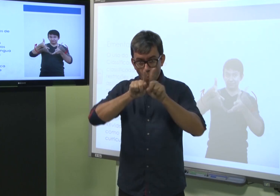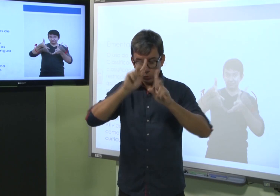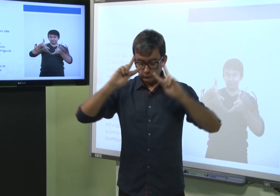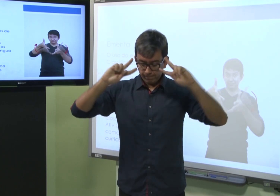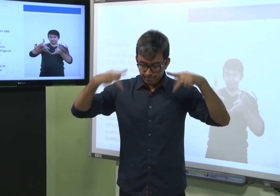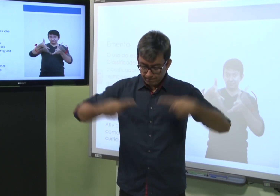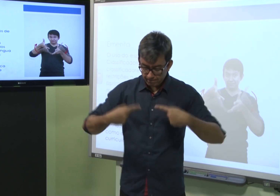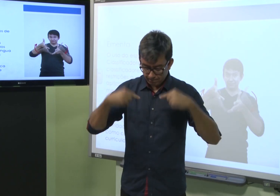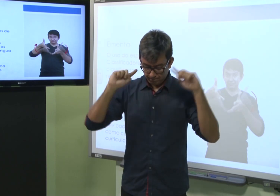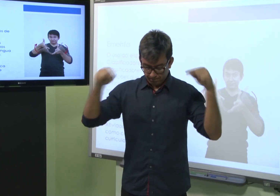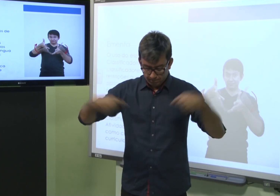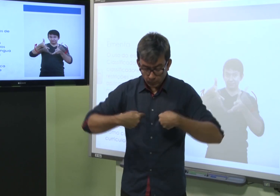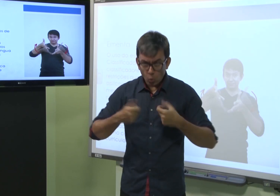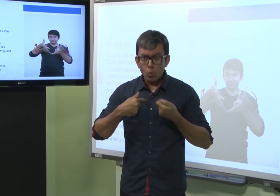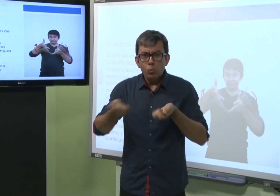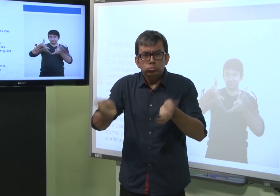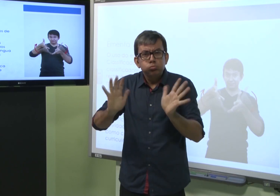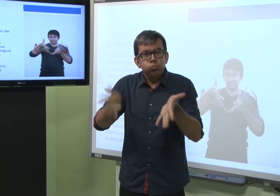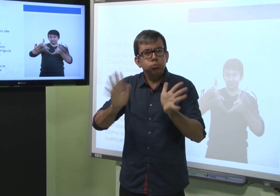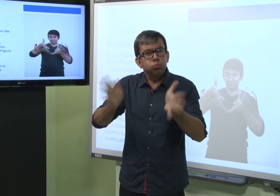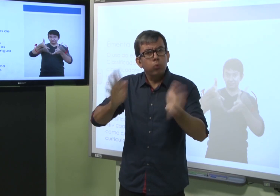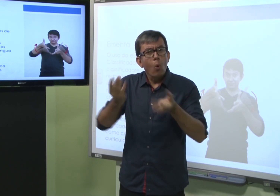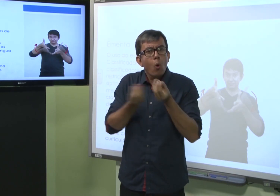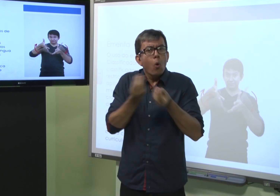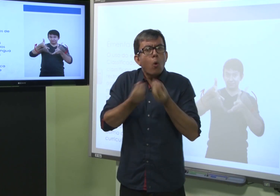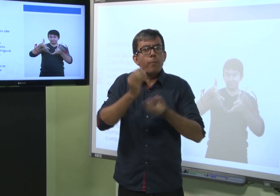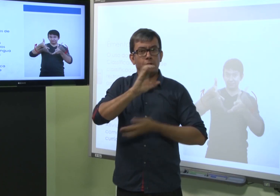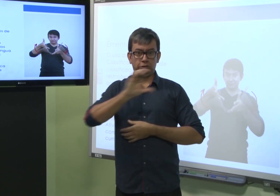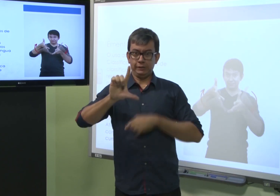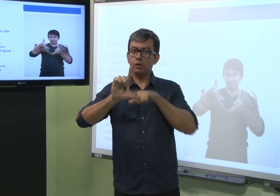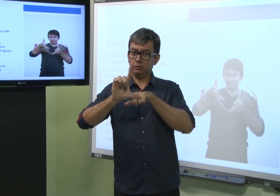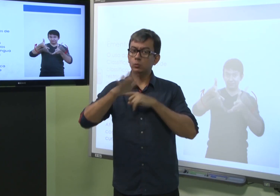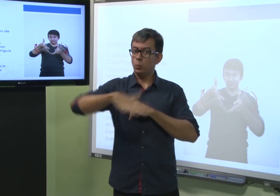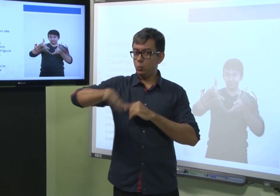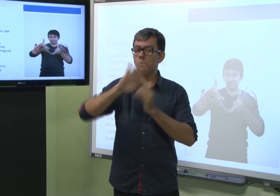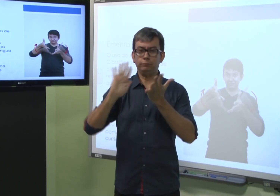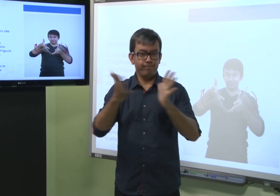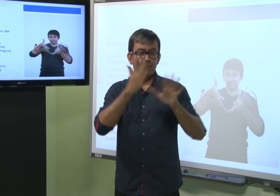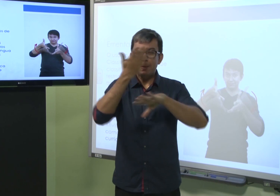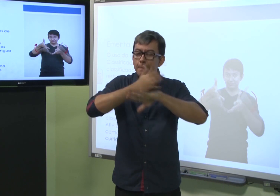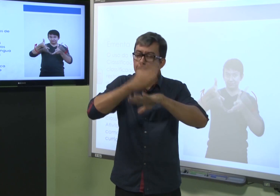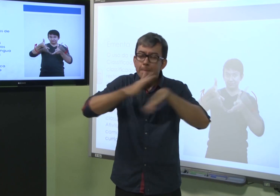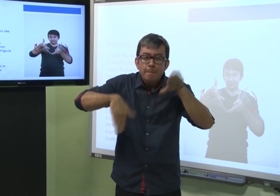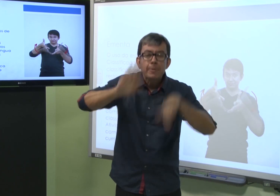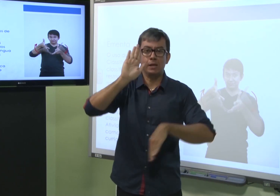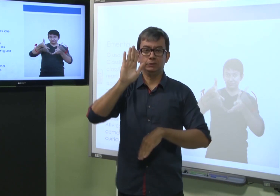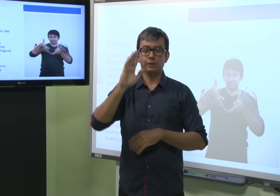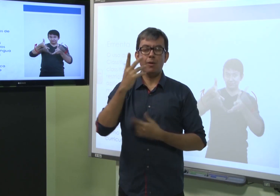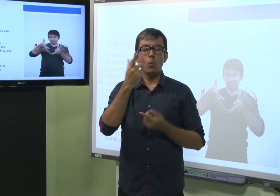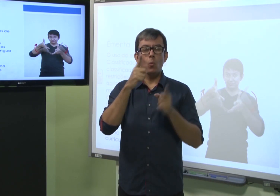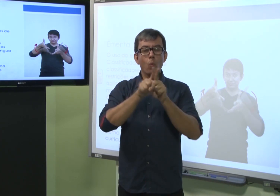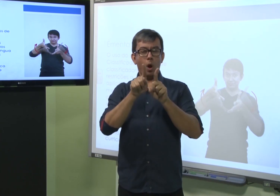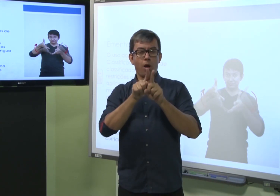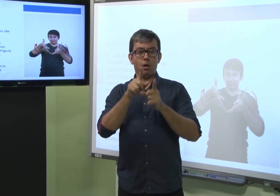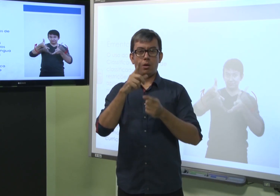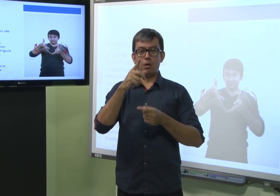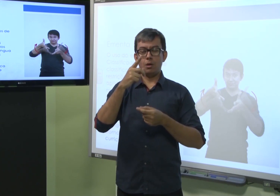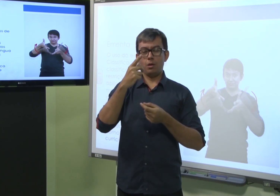vocês sinalizarão e se autoavaliarão para que vocês possam entender como vocês estão sinalizando. Então